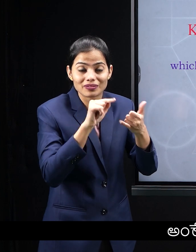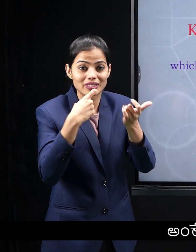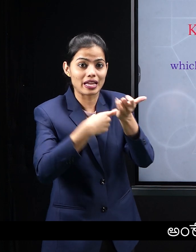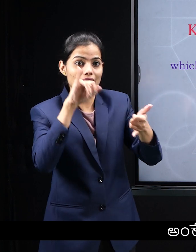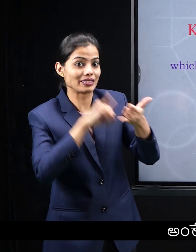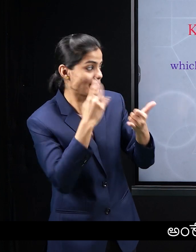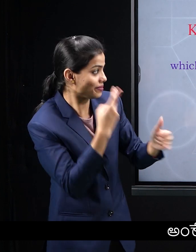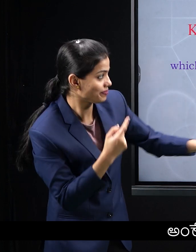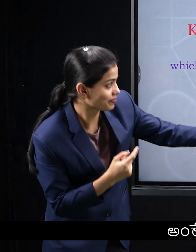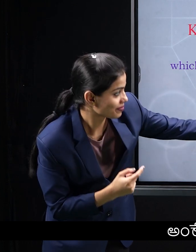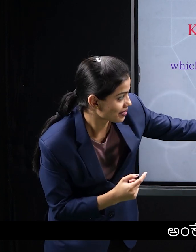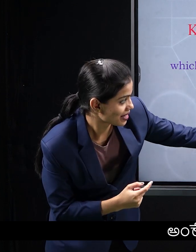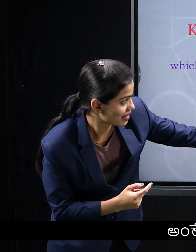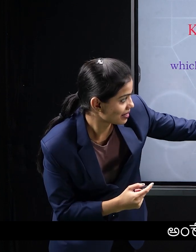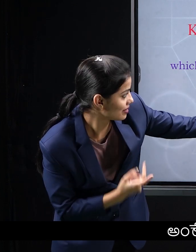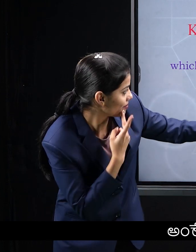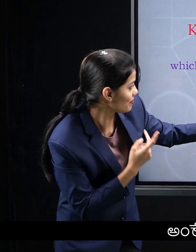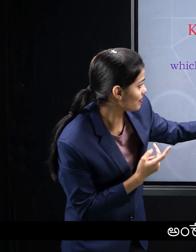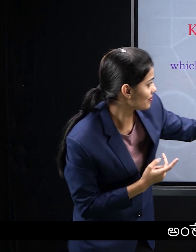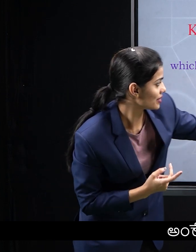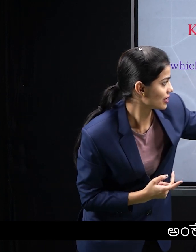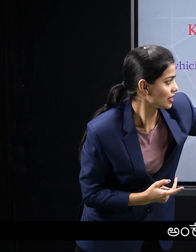PS = RS.